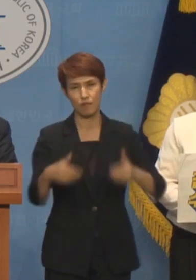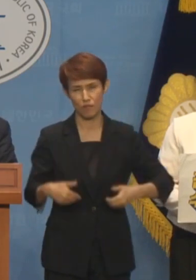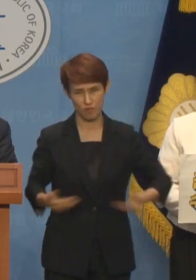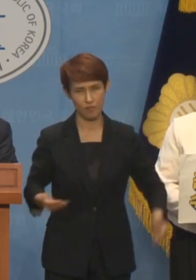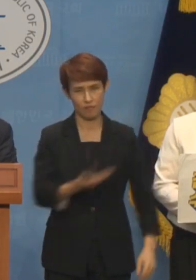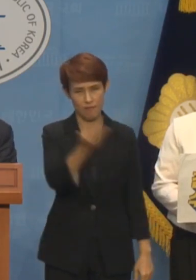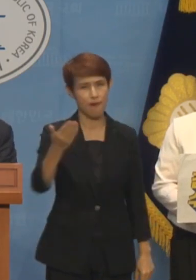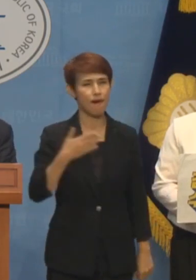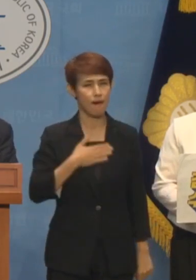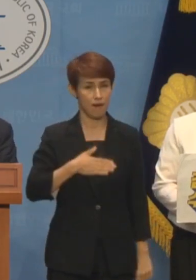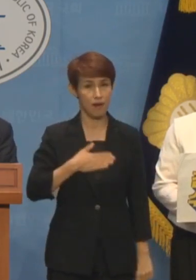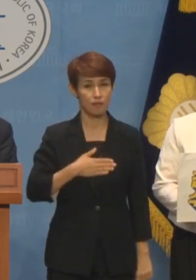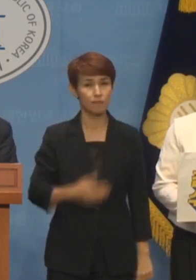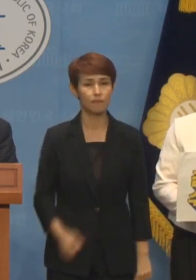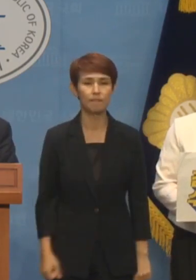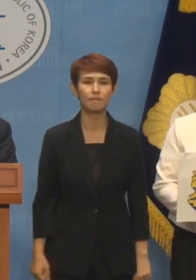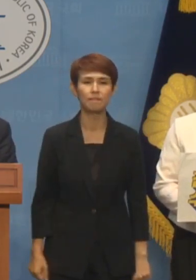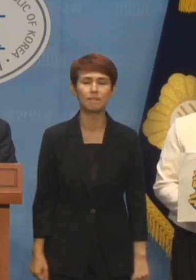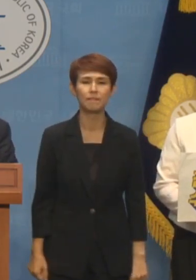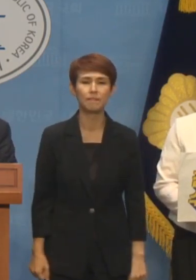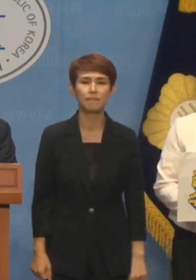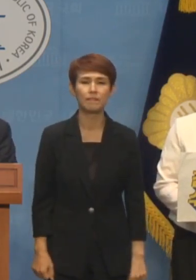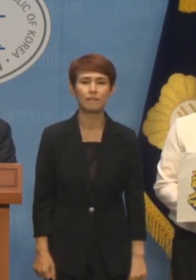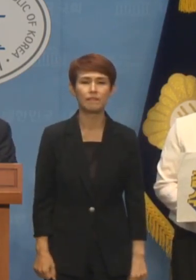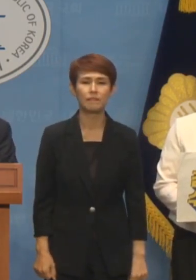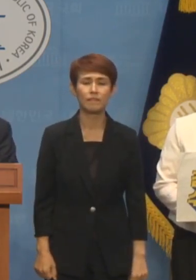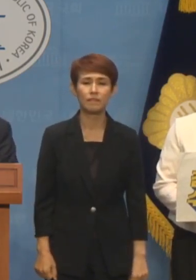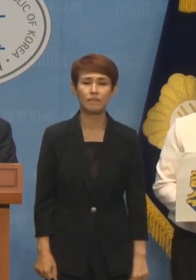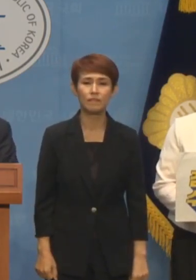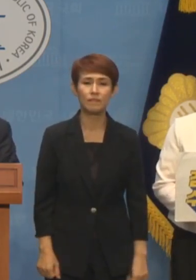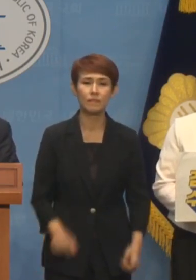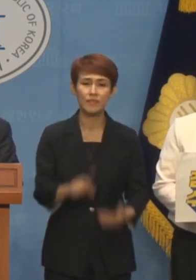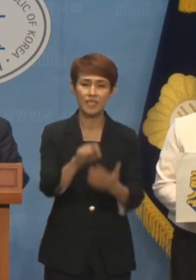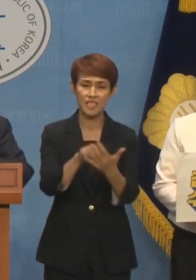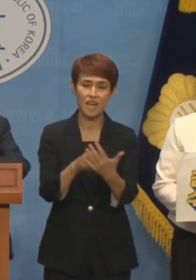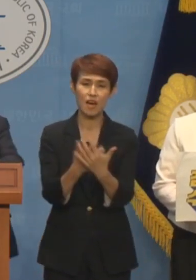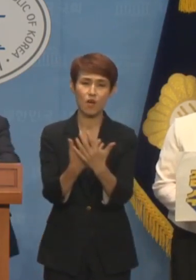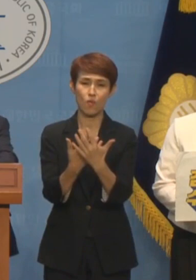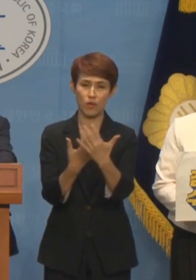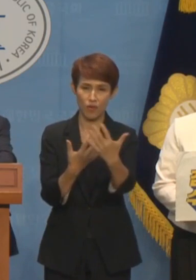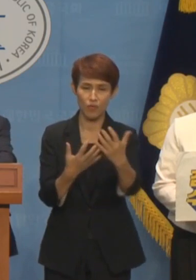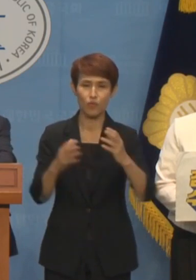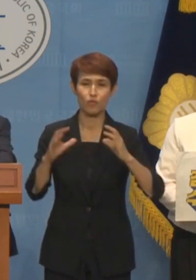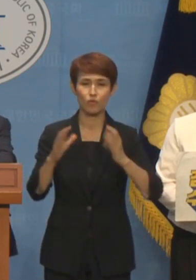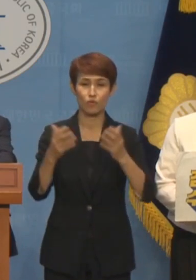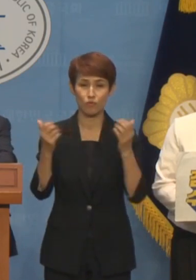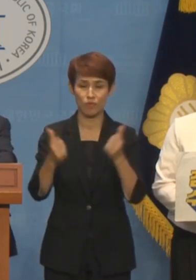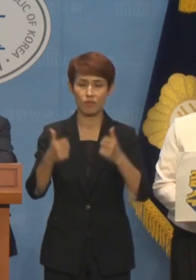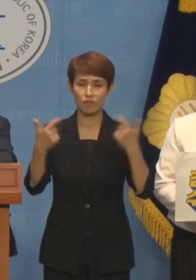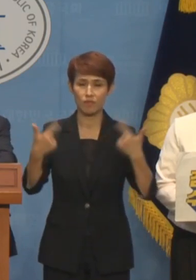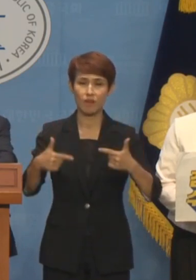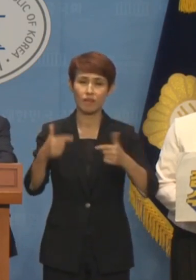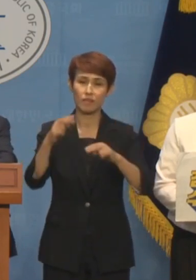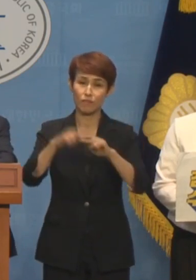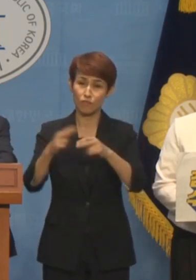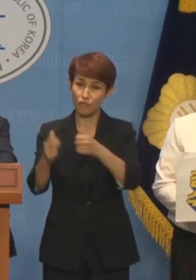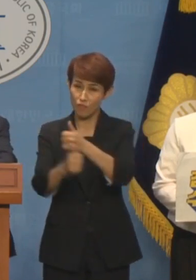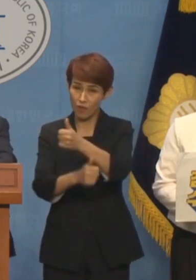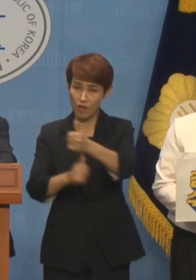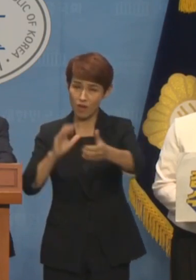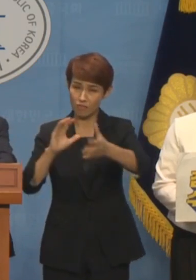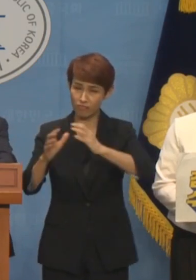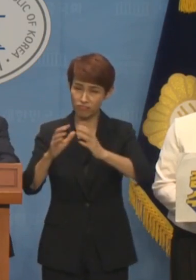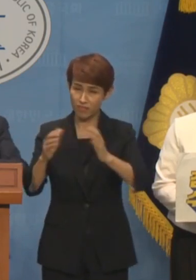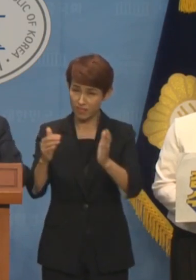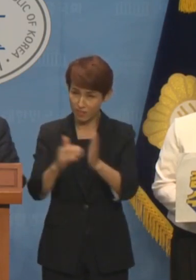잘 아실 겁니다. 그동안 기자회견과 그리고 국회 상임위를 통해서 의혹을 검증해 왔습니다.